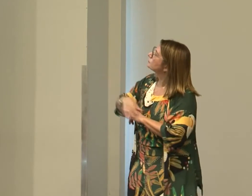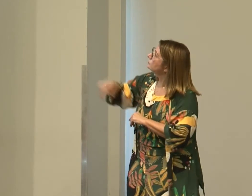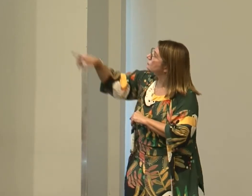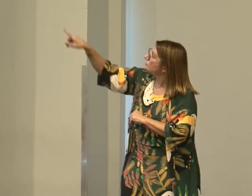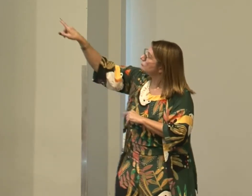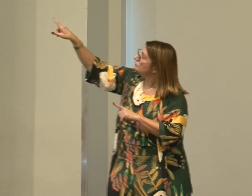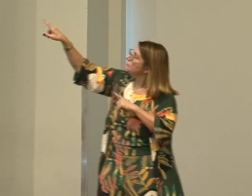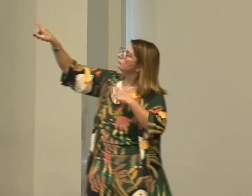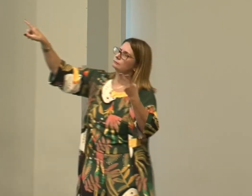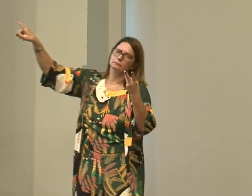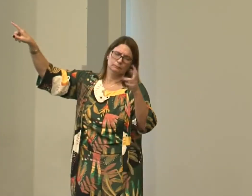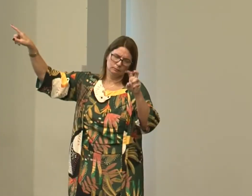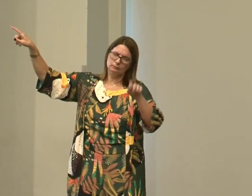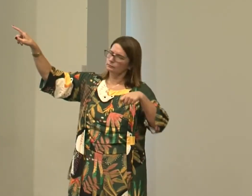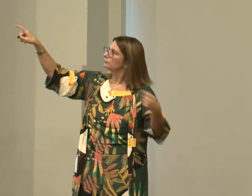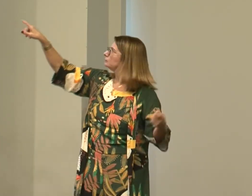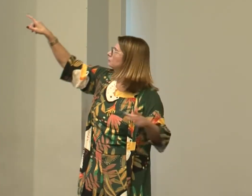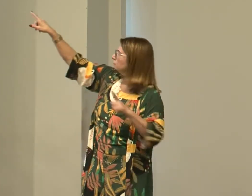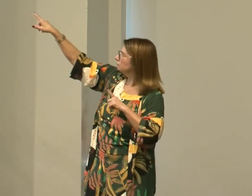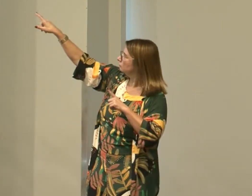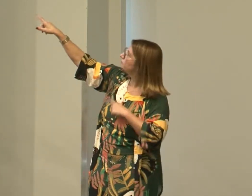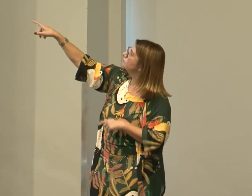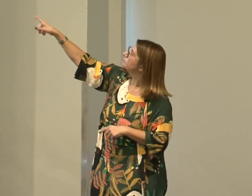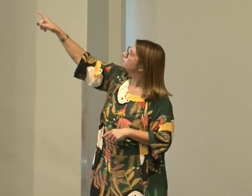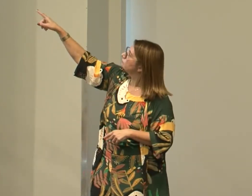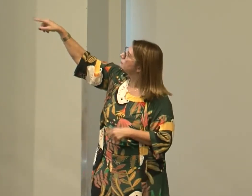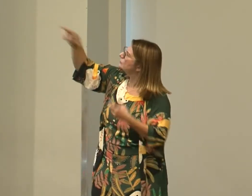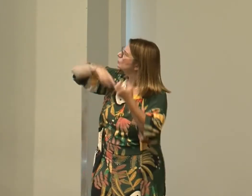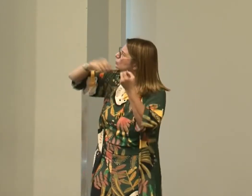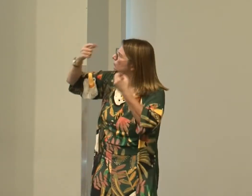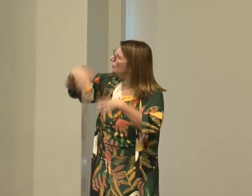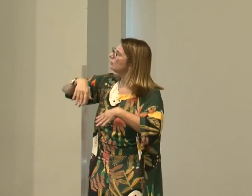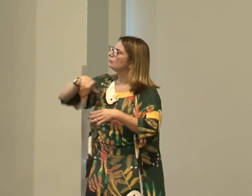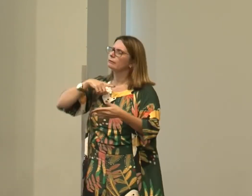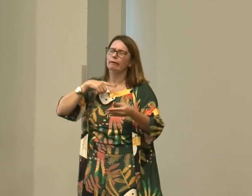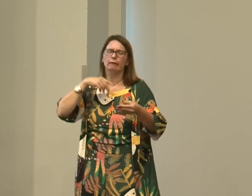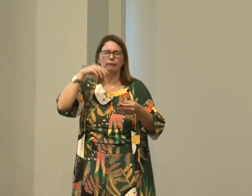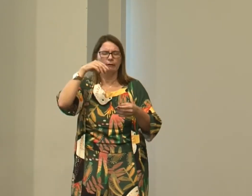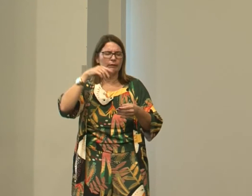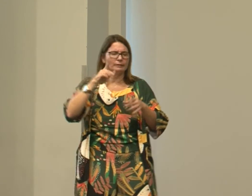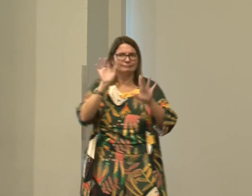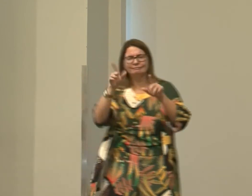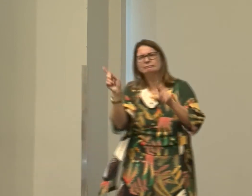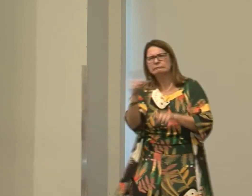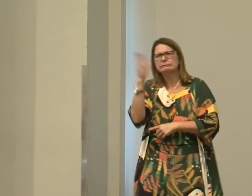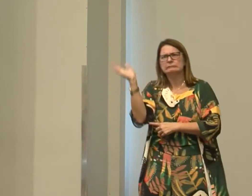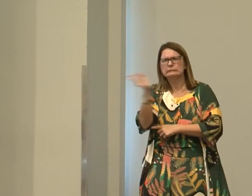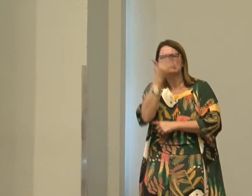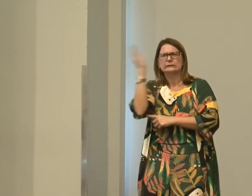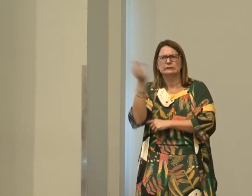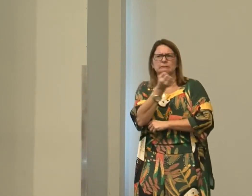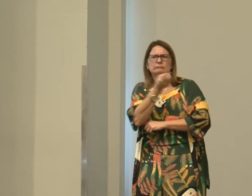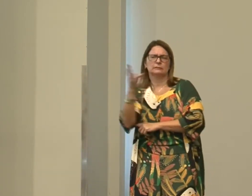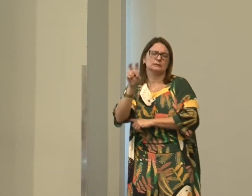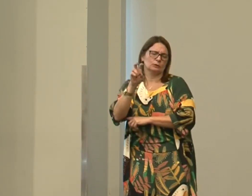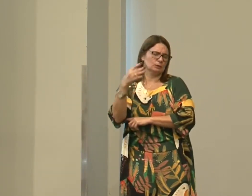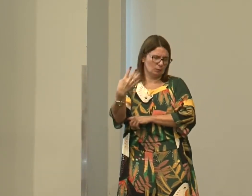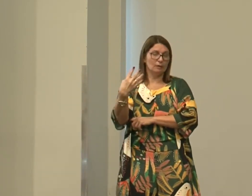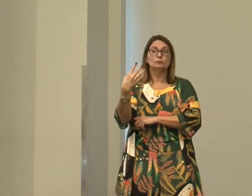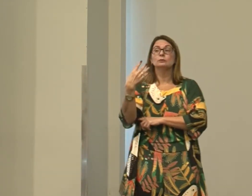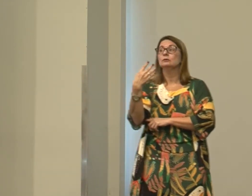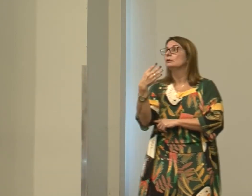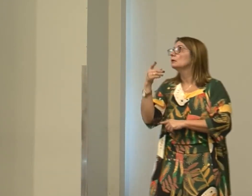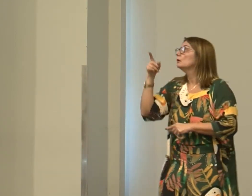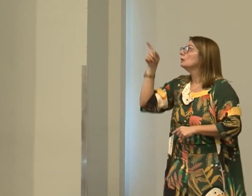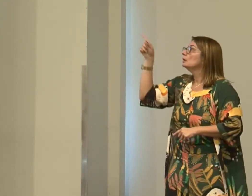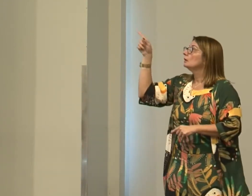E ali alguns modelos de conteúdo. Bom, 35 sinais com a definição.